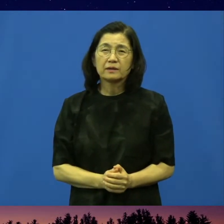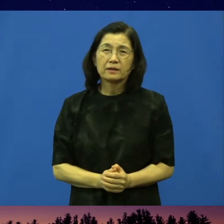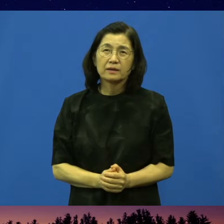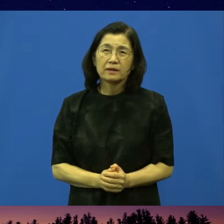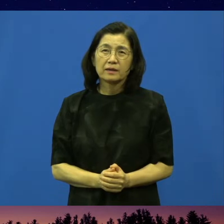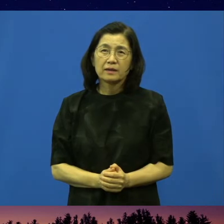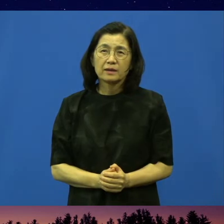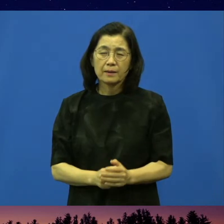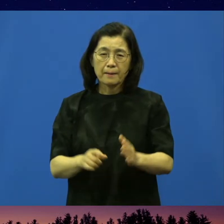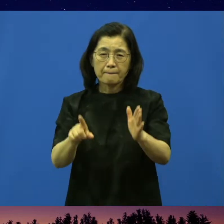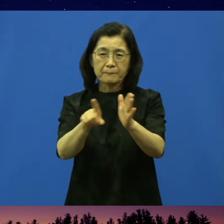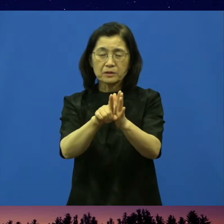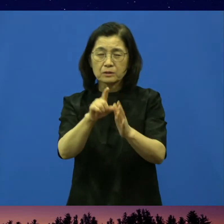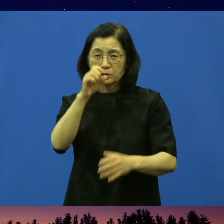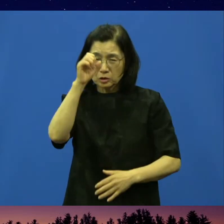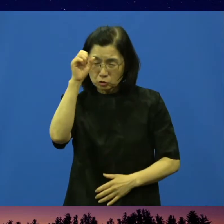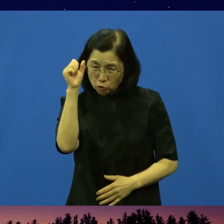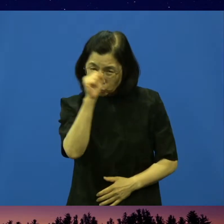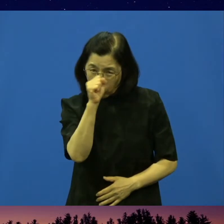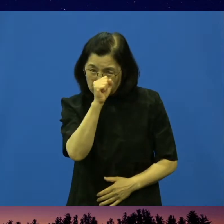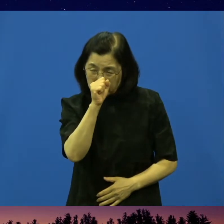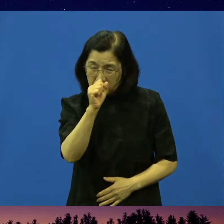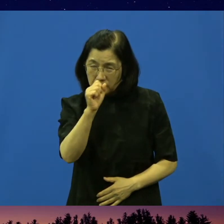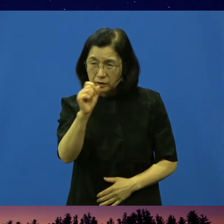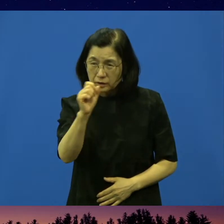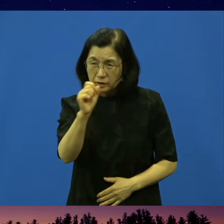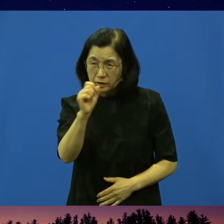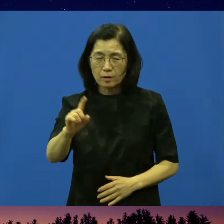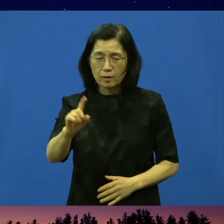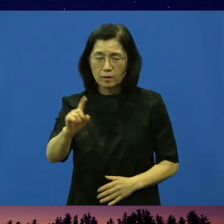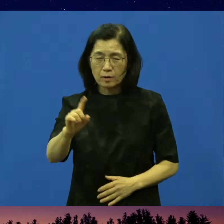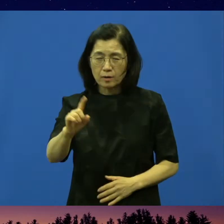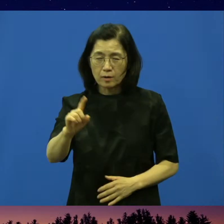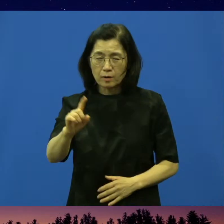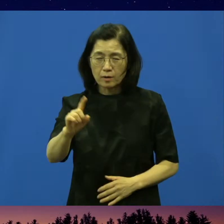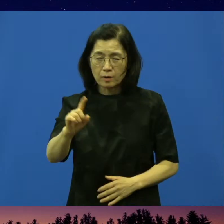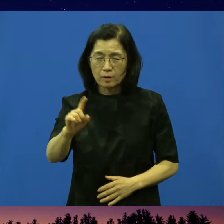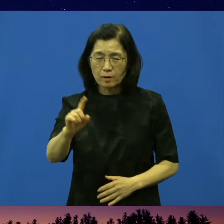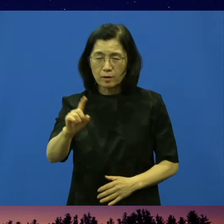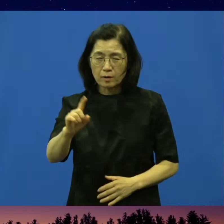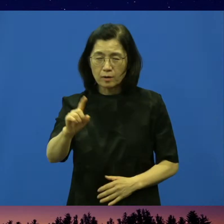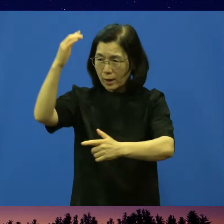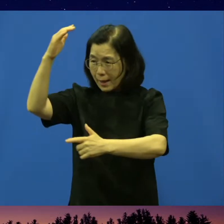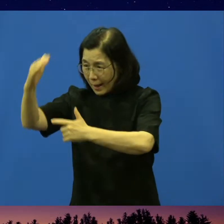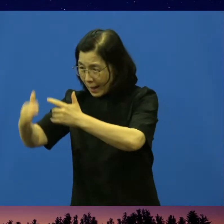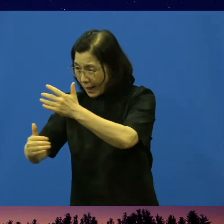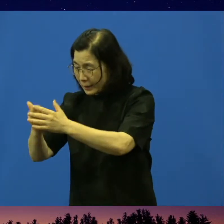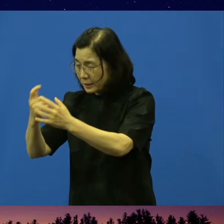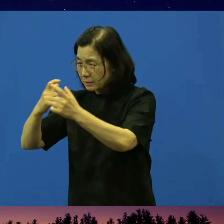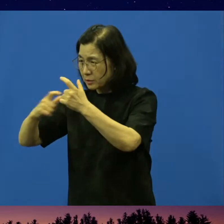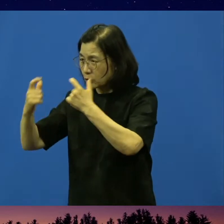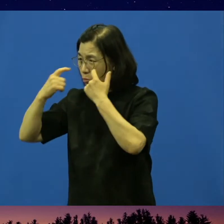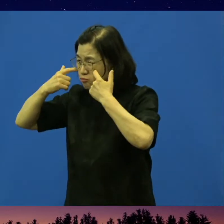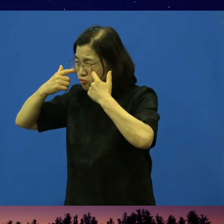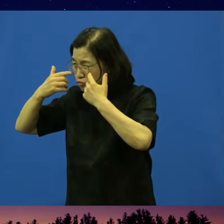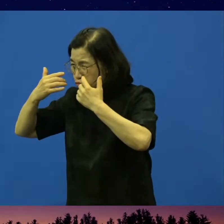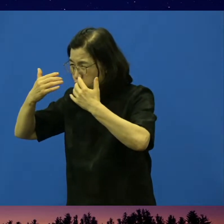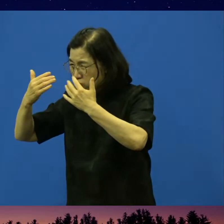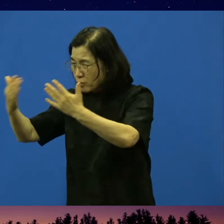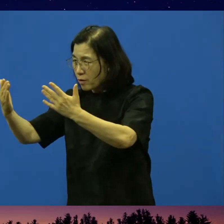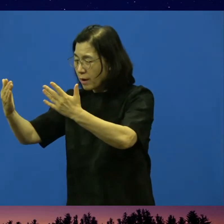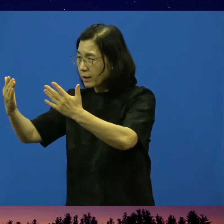여러분, 믿음이 좋아진다는 건 다른 게 아닙니다. 세상보다, 세상의 어떤 것보다 하나님이 더 선명하게 보여야 된다.